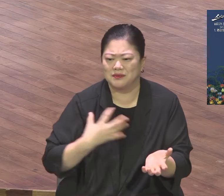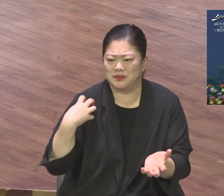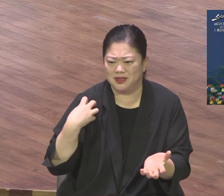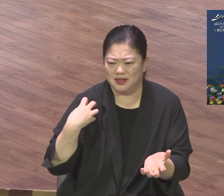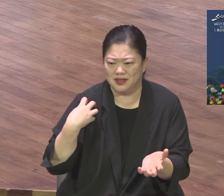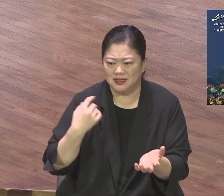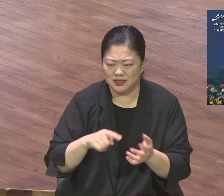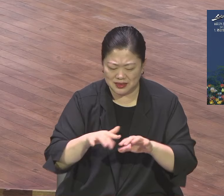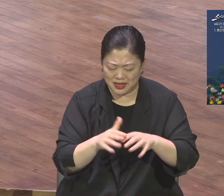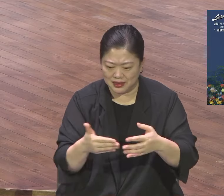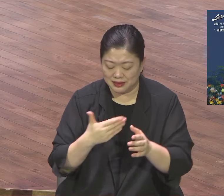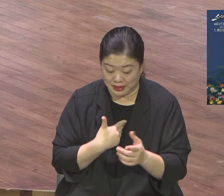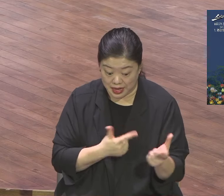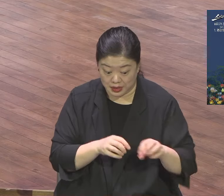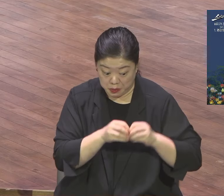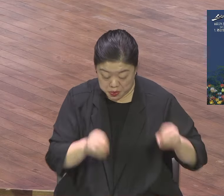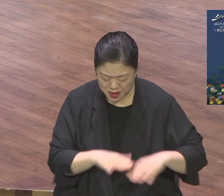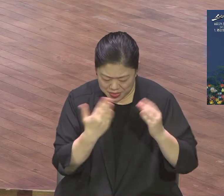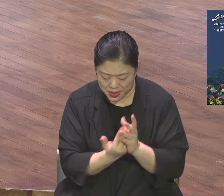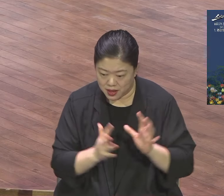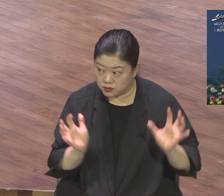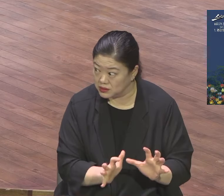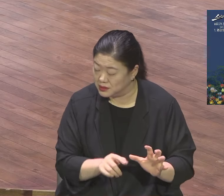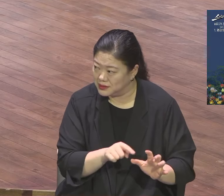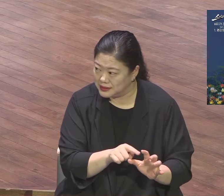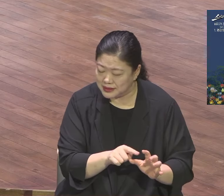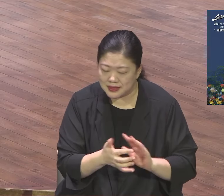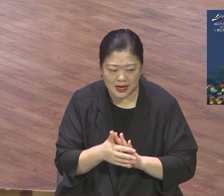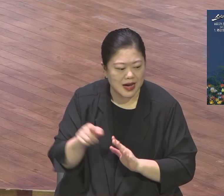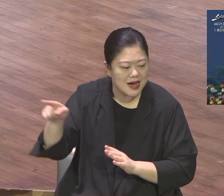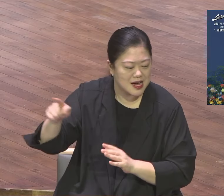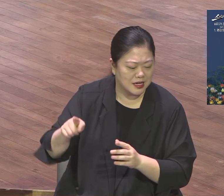했어요. 한 달 동안 준비를 했다고.